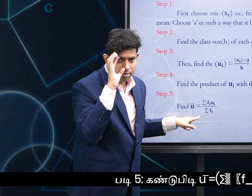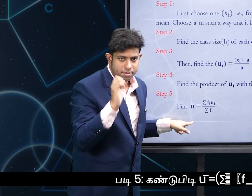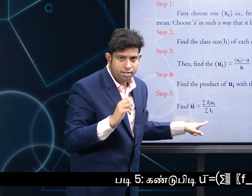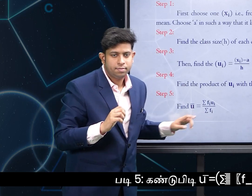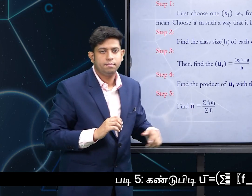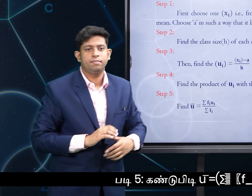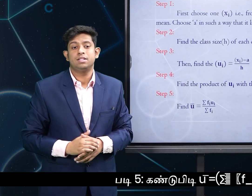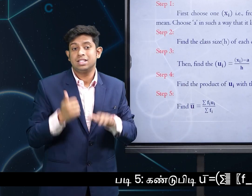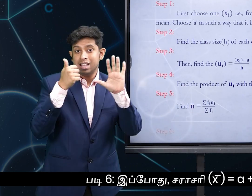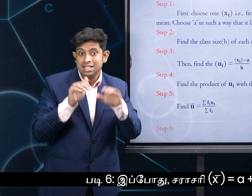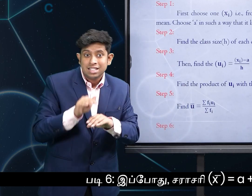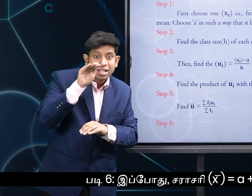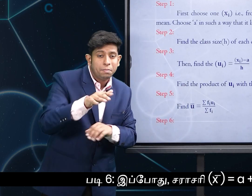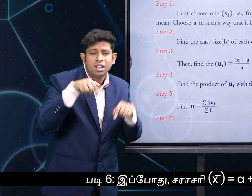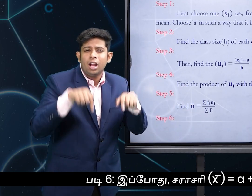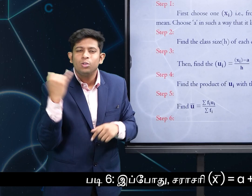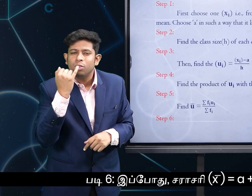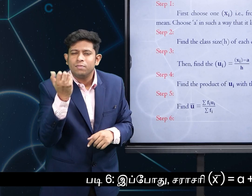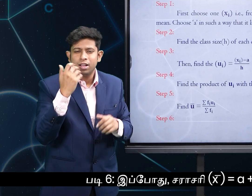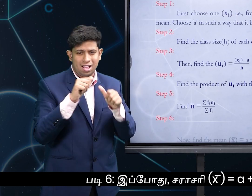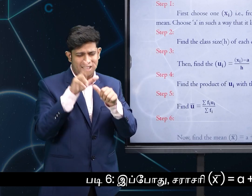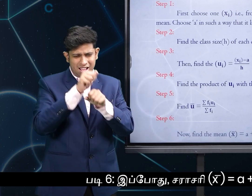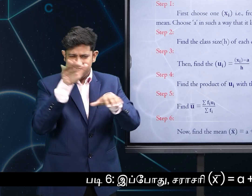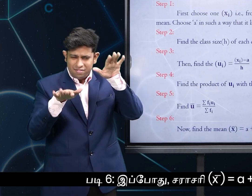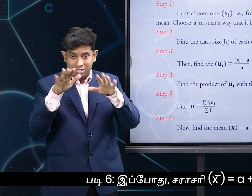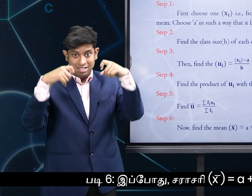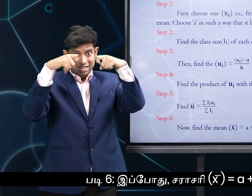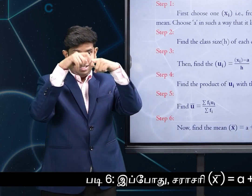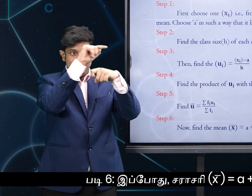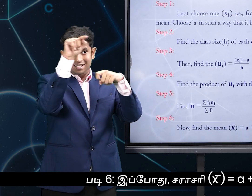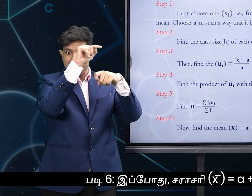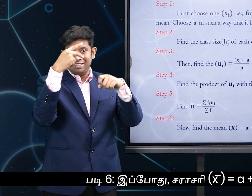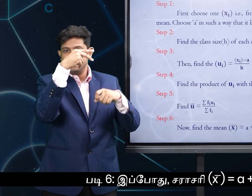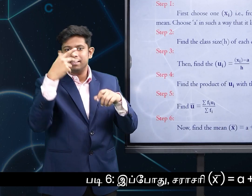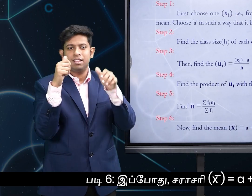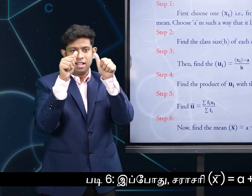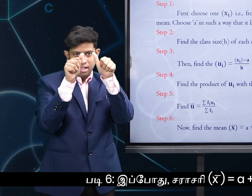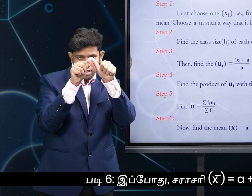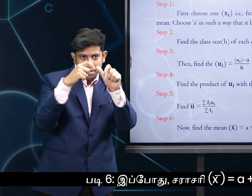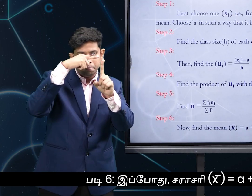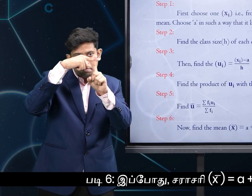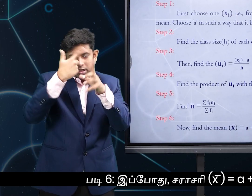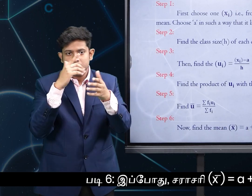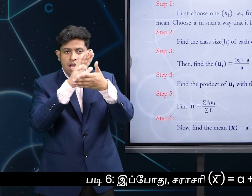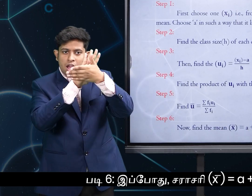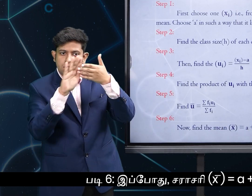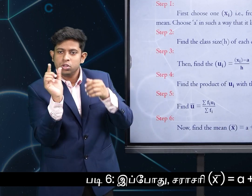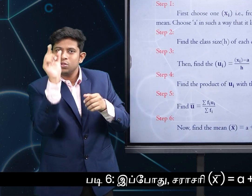I. படி 6. இப்போது சராசரி அடைப்புக்குறி x பார் ஈடு a கூட்டல்